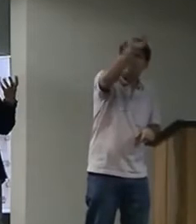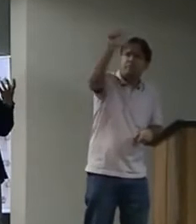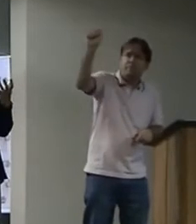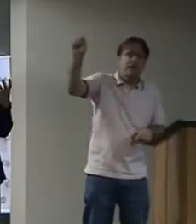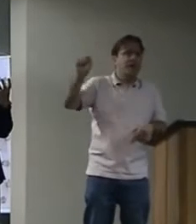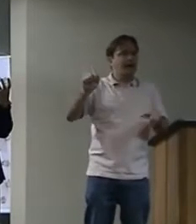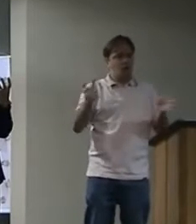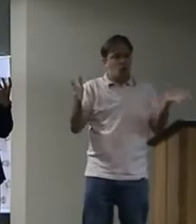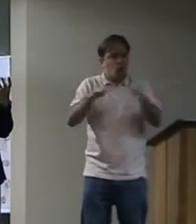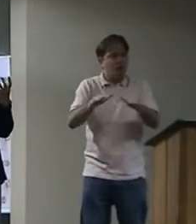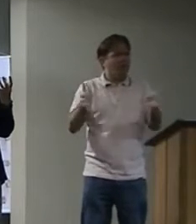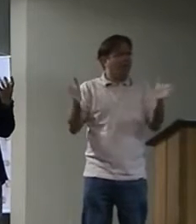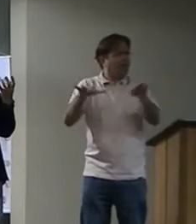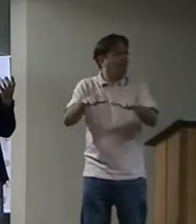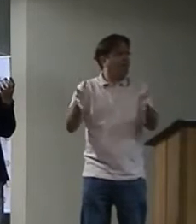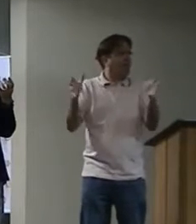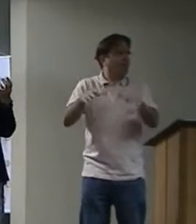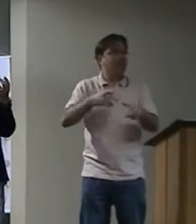Aparece até